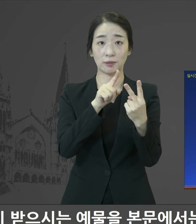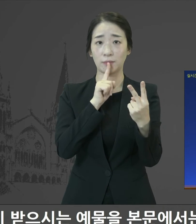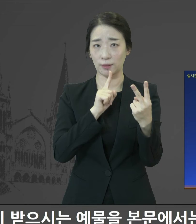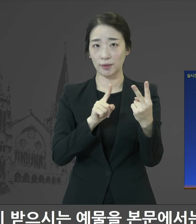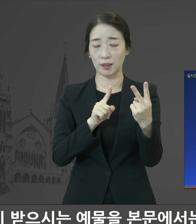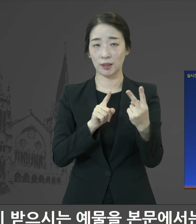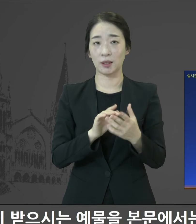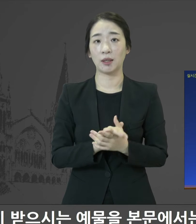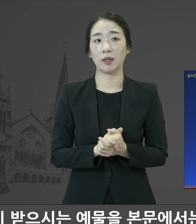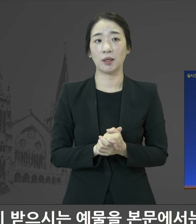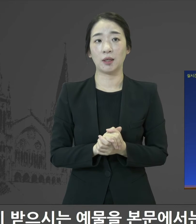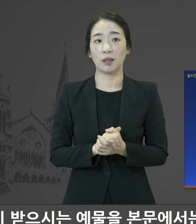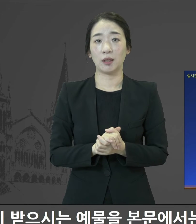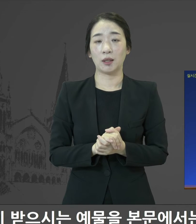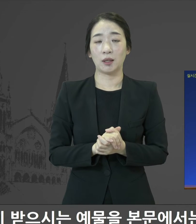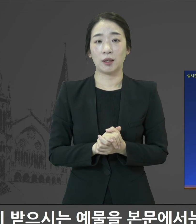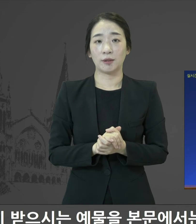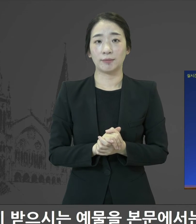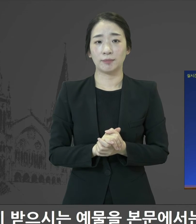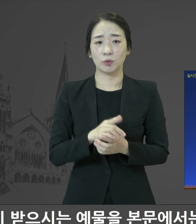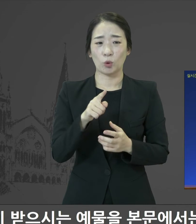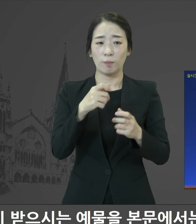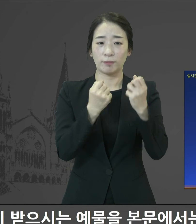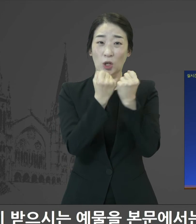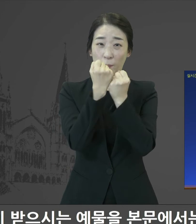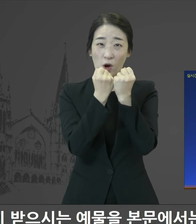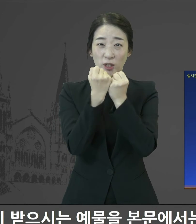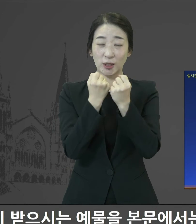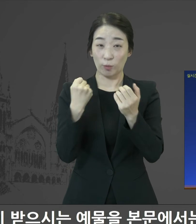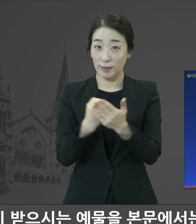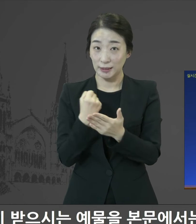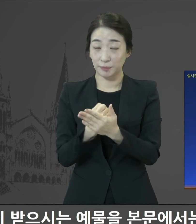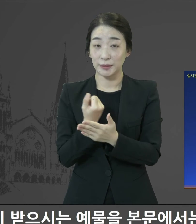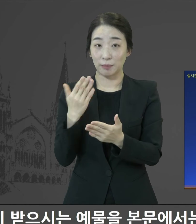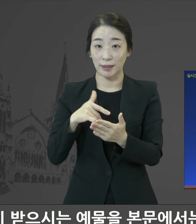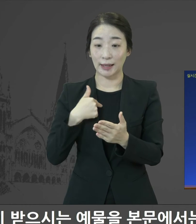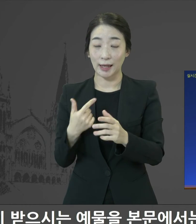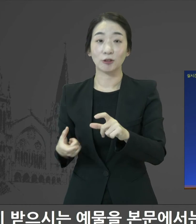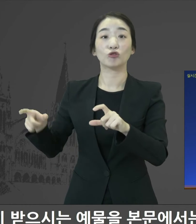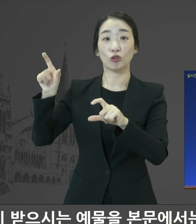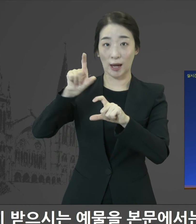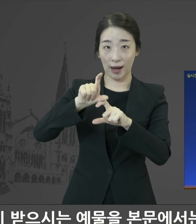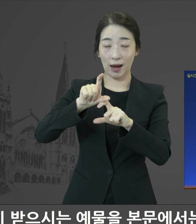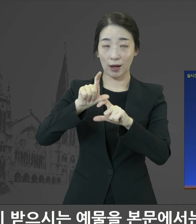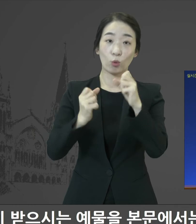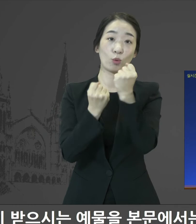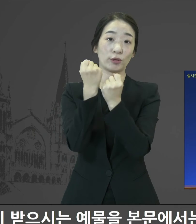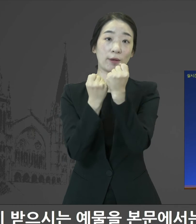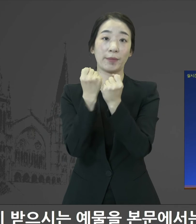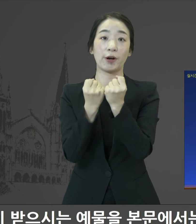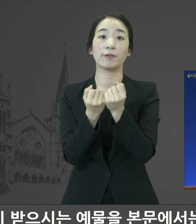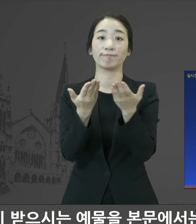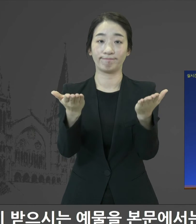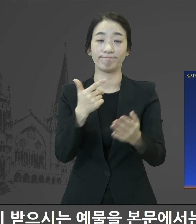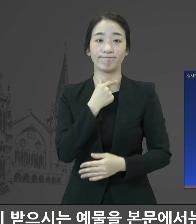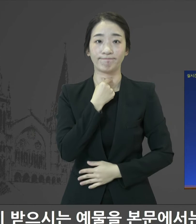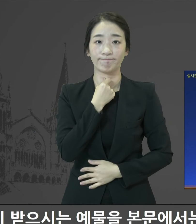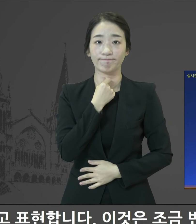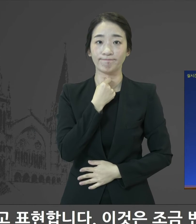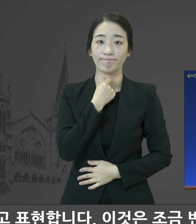요거는 조금 번역이 아쉽습니다. 그래서 제가 추구하는 번역을 여러분이 같이 이렇게 본문과 버무려 주셨으면